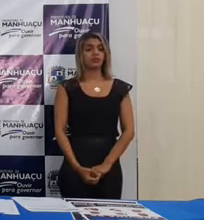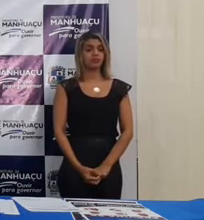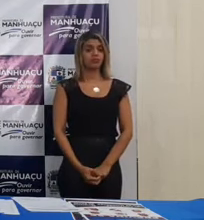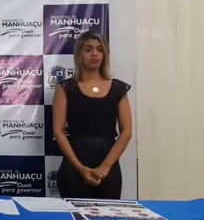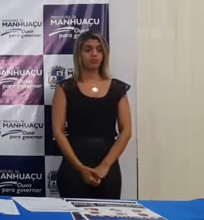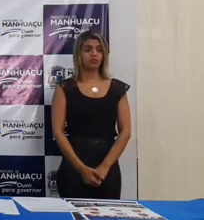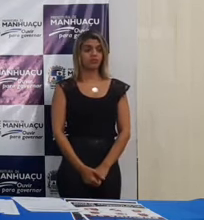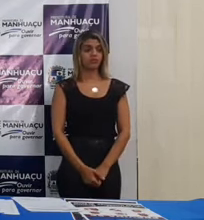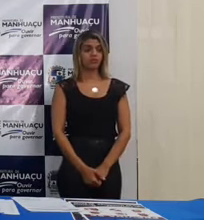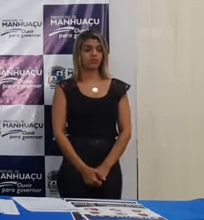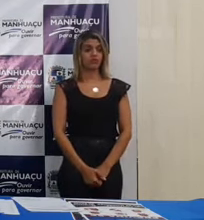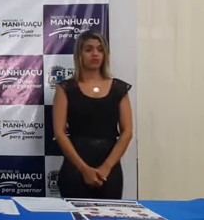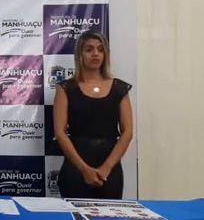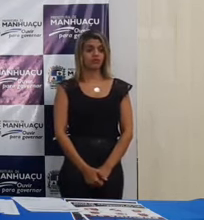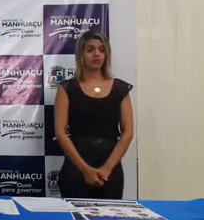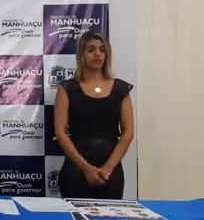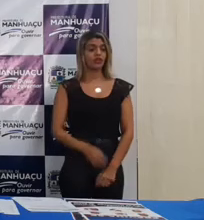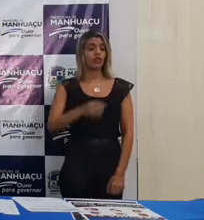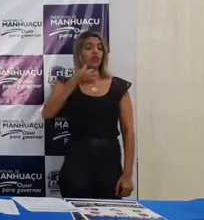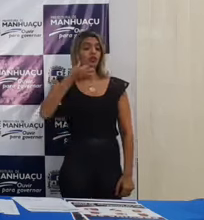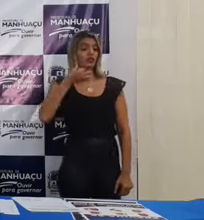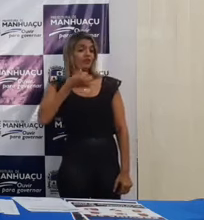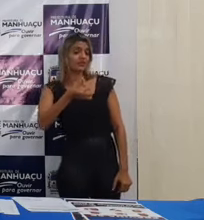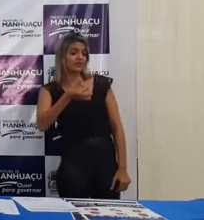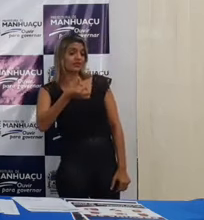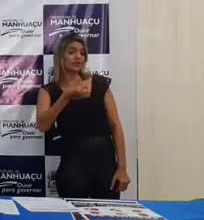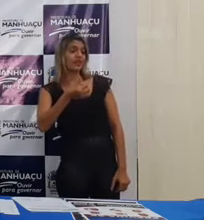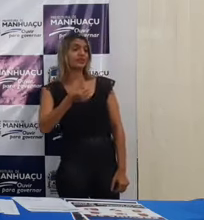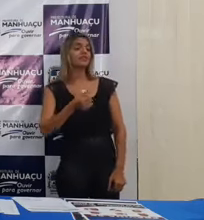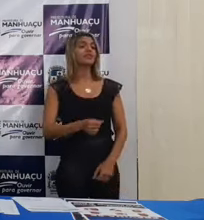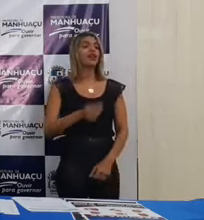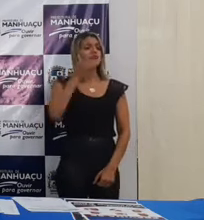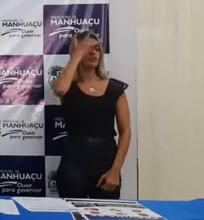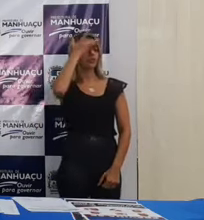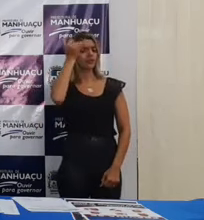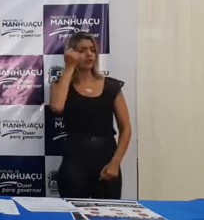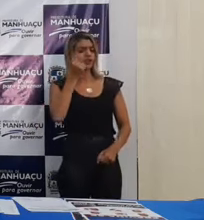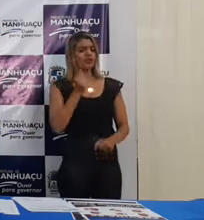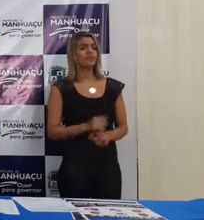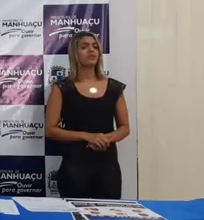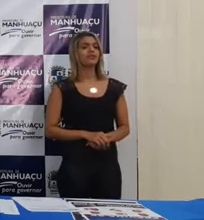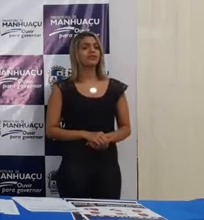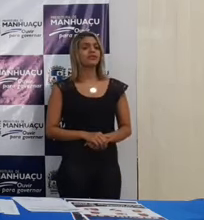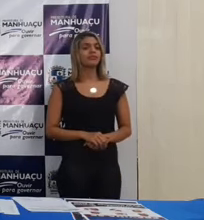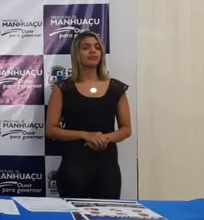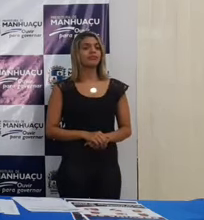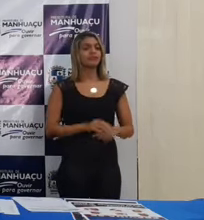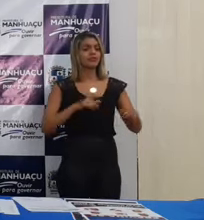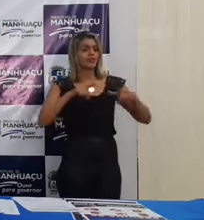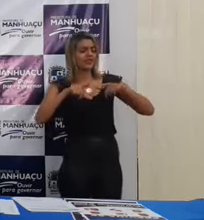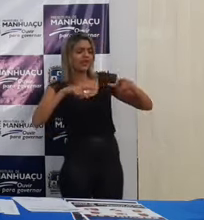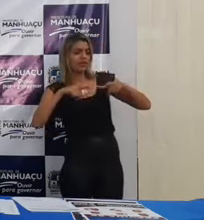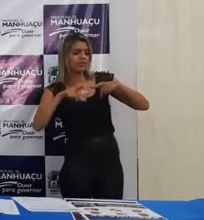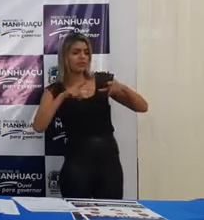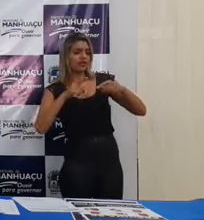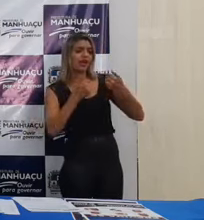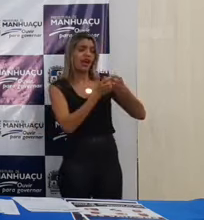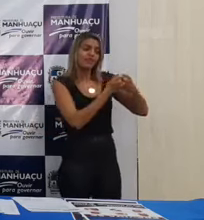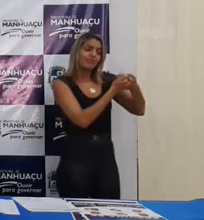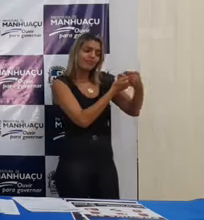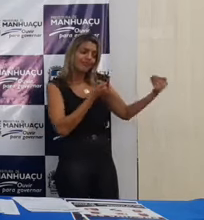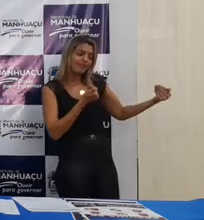de 6 funcionários afastados por idade, por comorbidade, por algum outro detalhe. Então, nós não temos